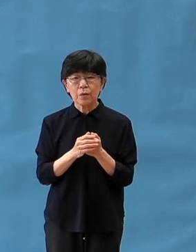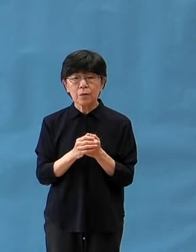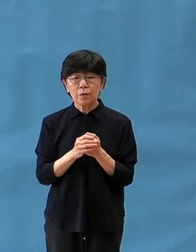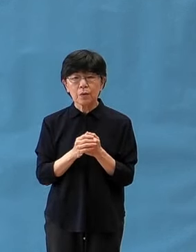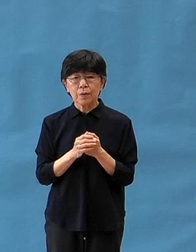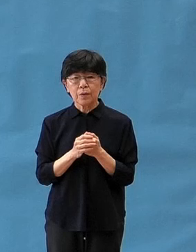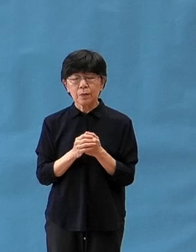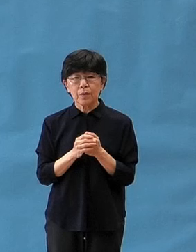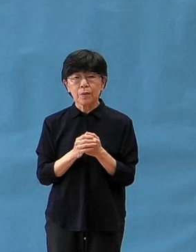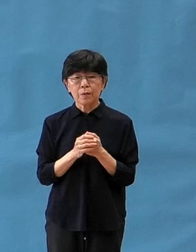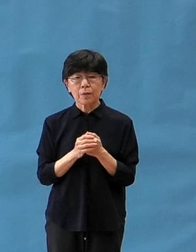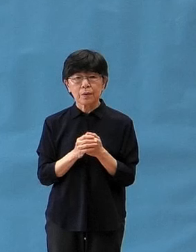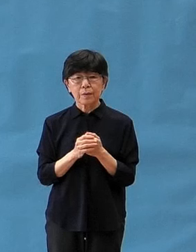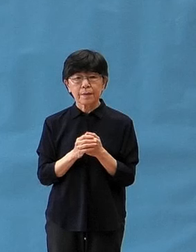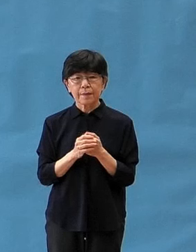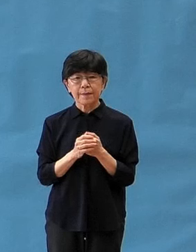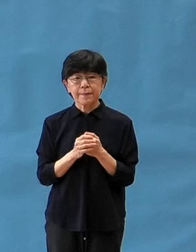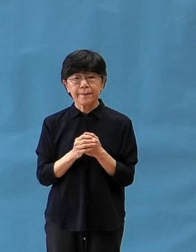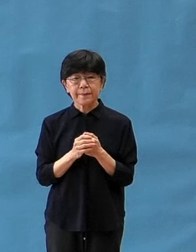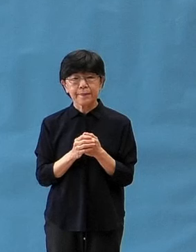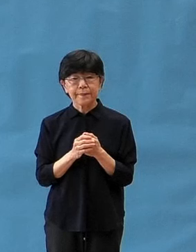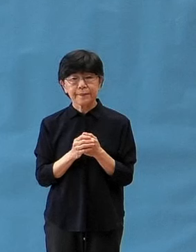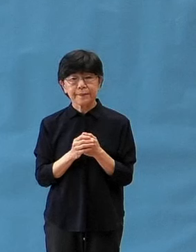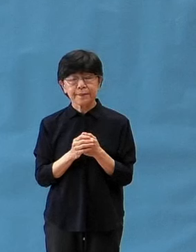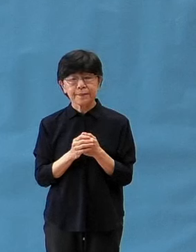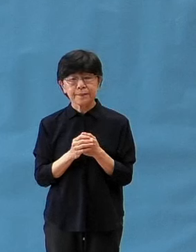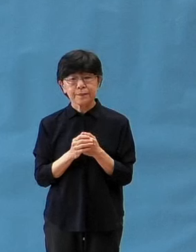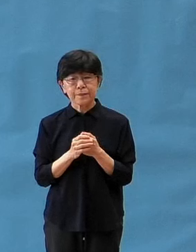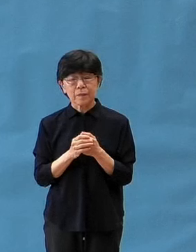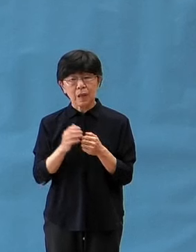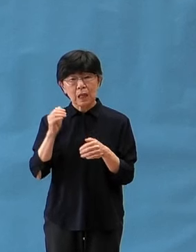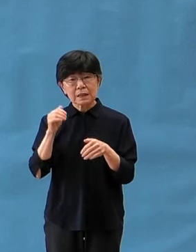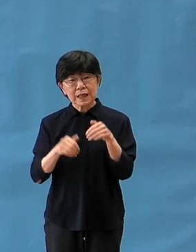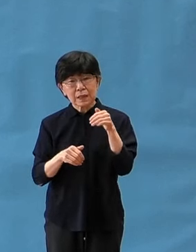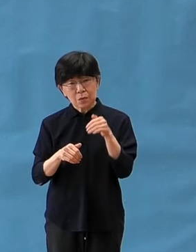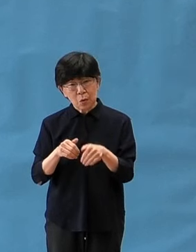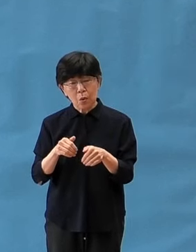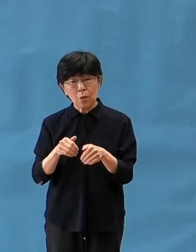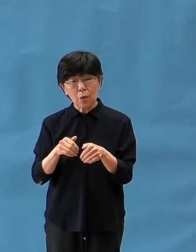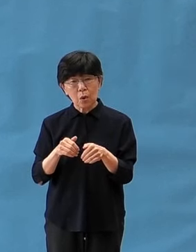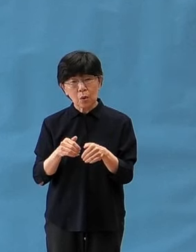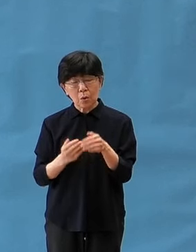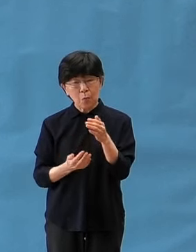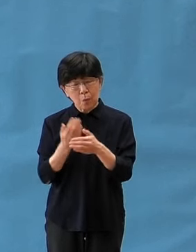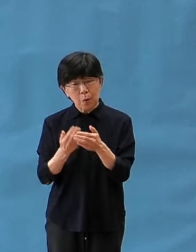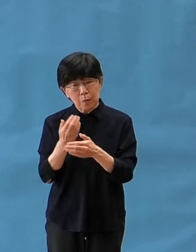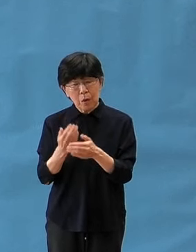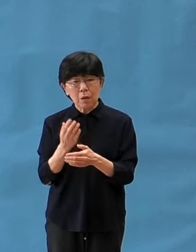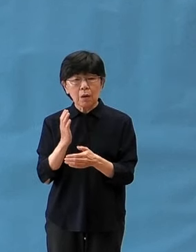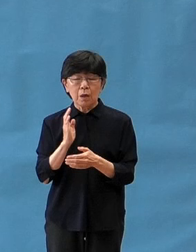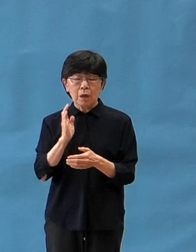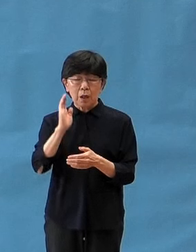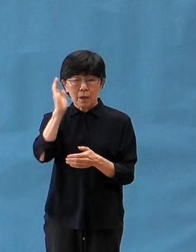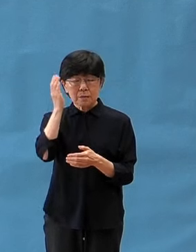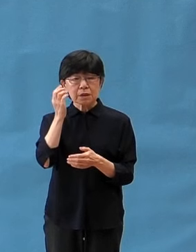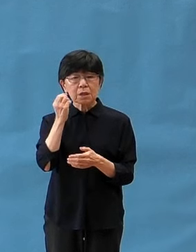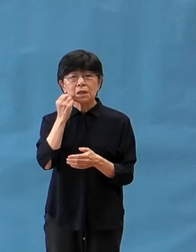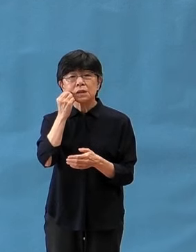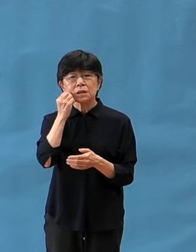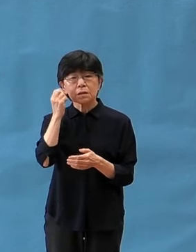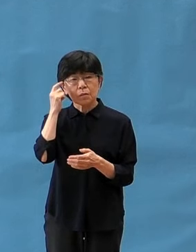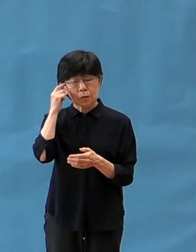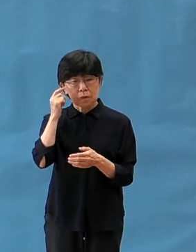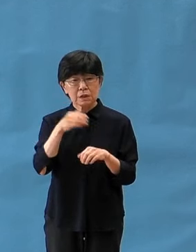選挙勝ち上がるの容易じゃないですよ。 島根でも。